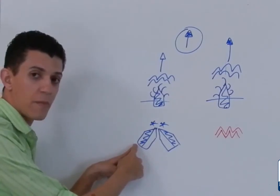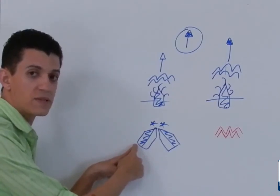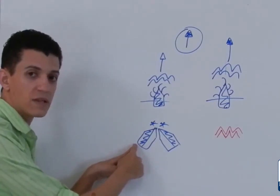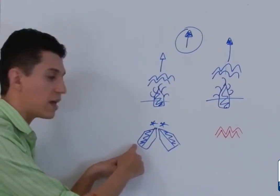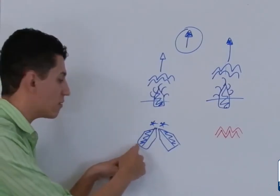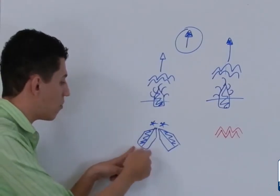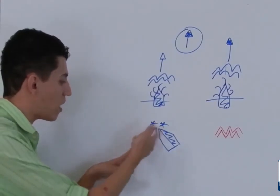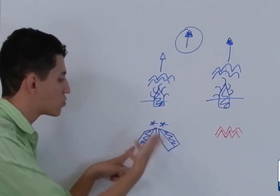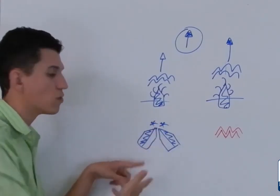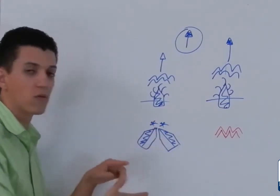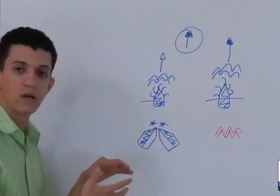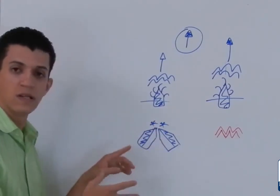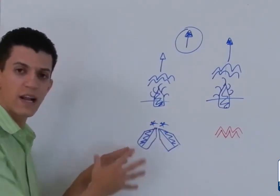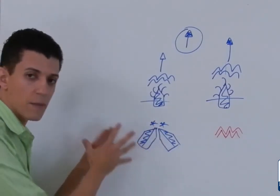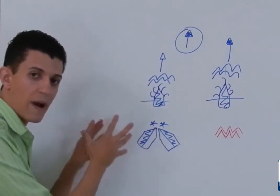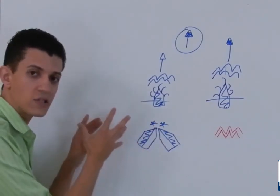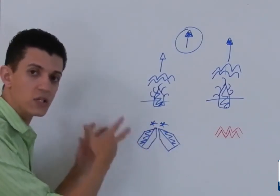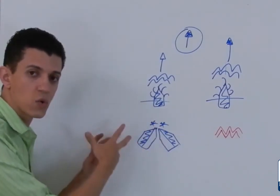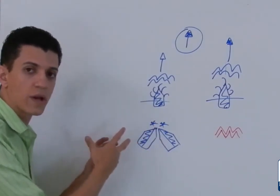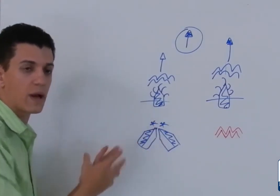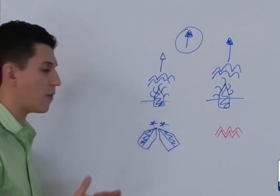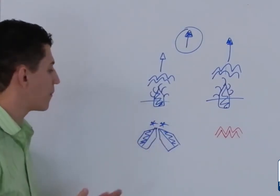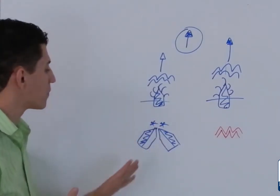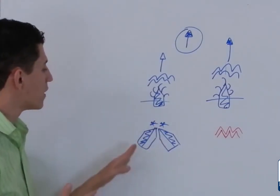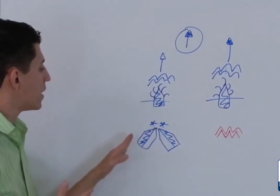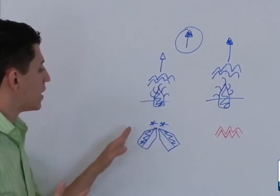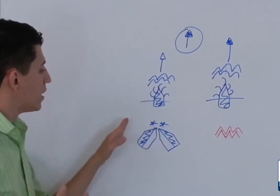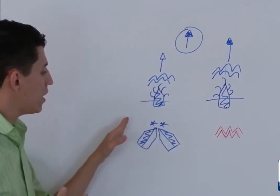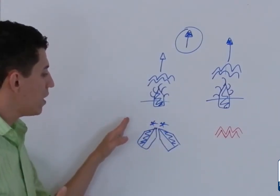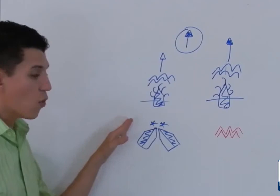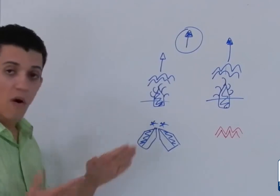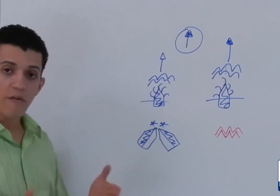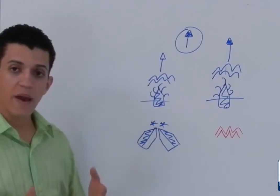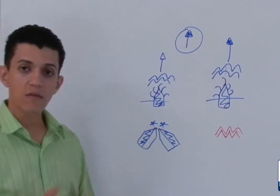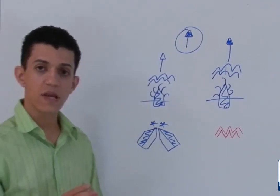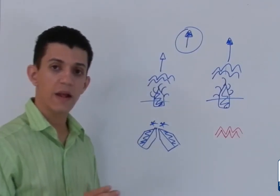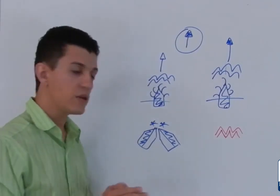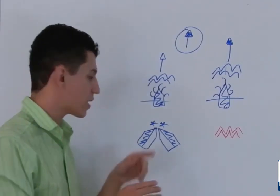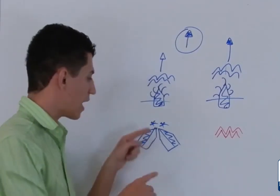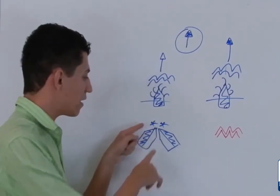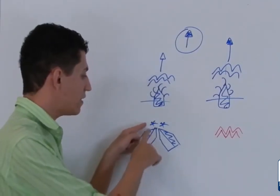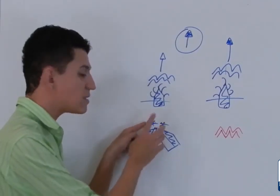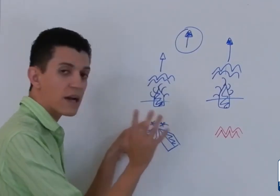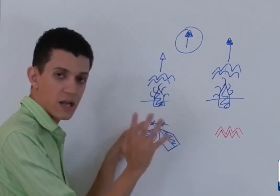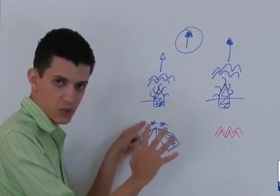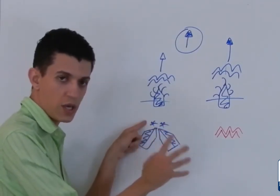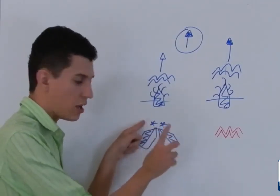representada, ou azul. Seria essa parte escura da mão. E o movimento seria indicado, nesse caso aqui,